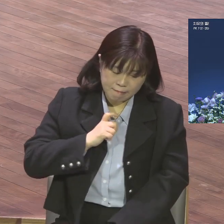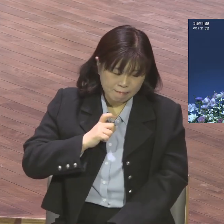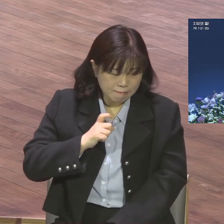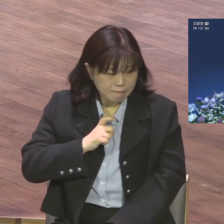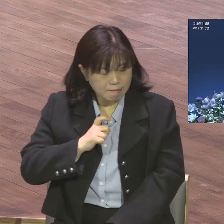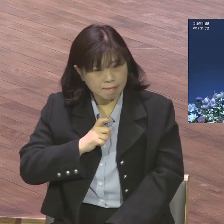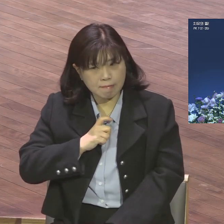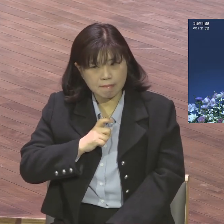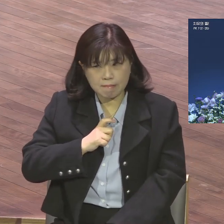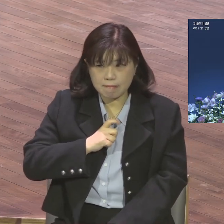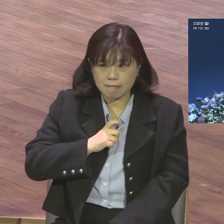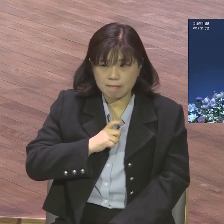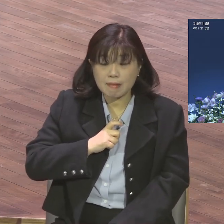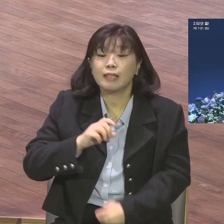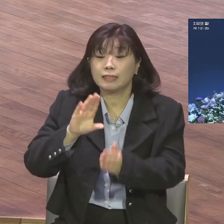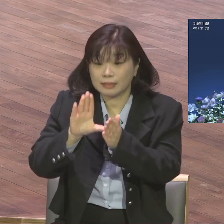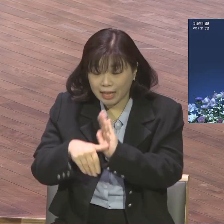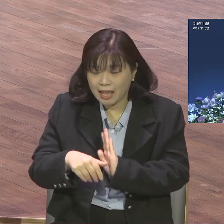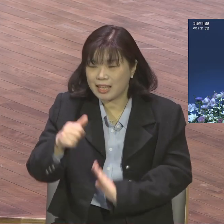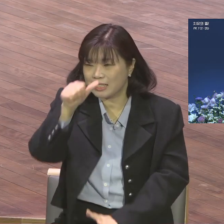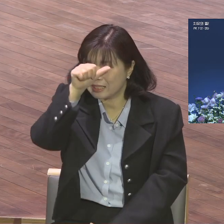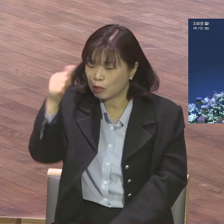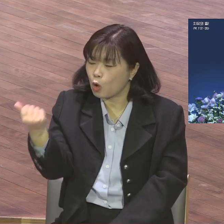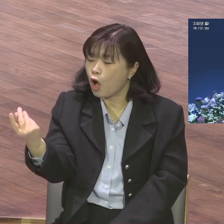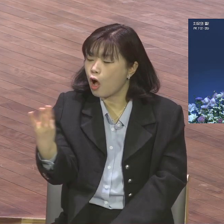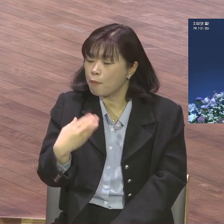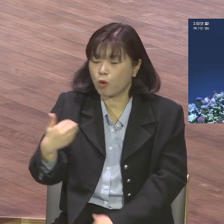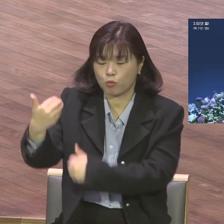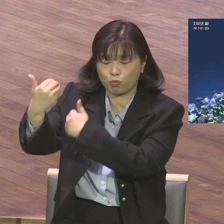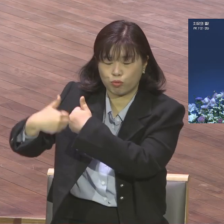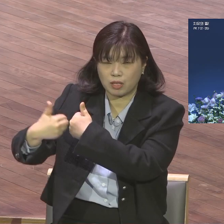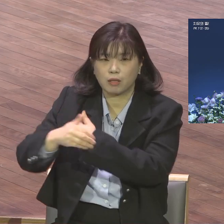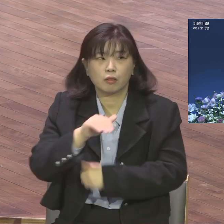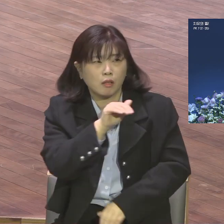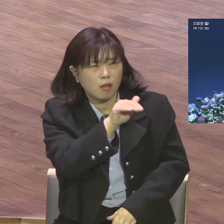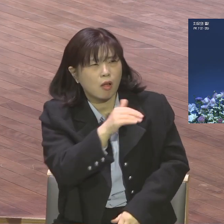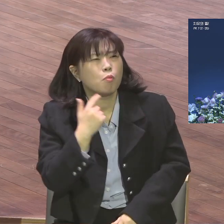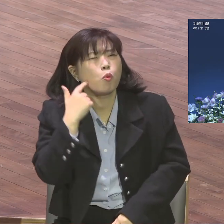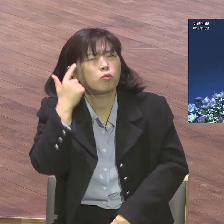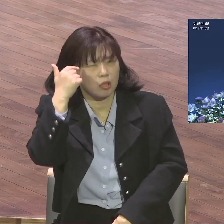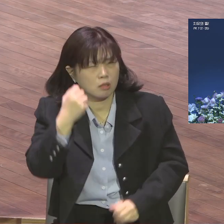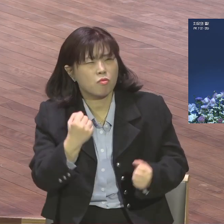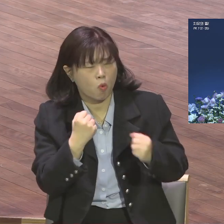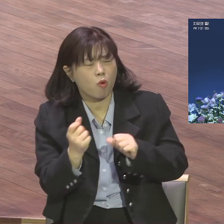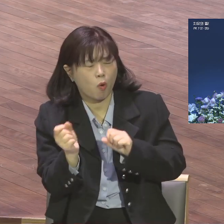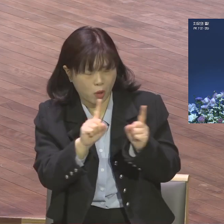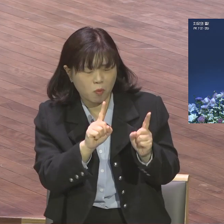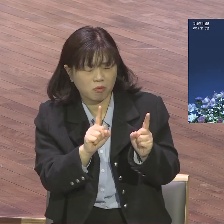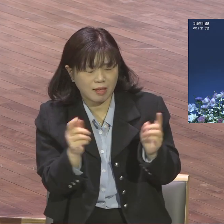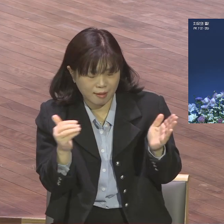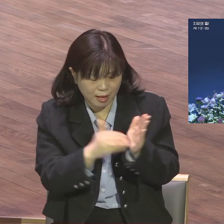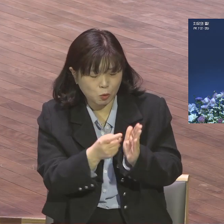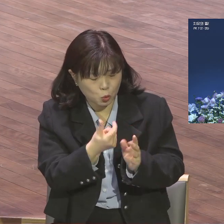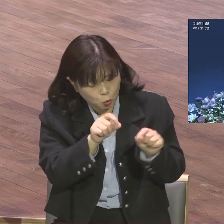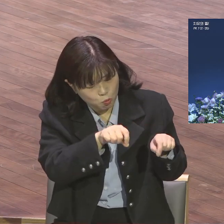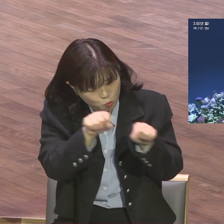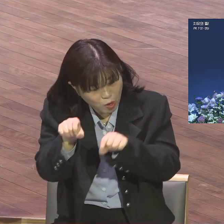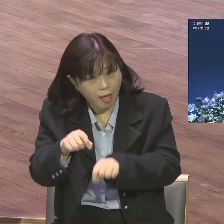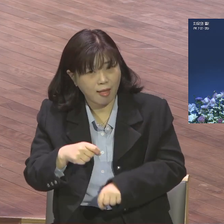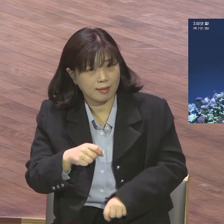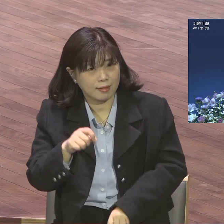우리 장로님들이 그걸 알고 또 새벽 기도를 한 주간 미루자 그래서 다음 주는 또 세계